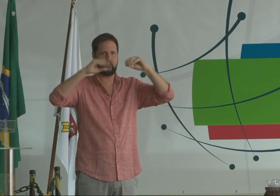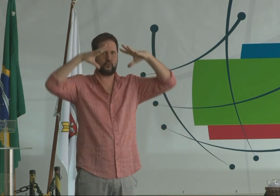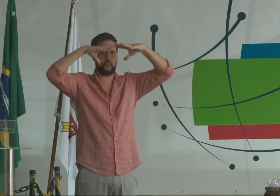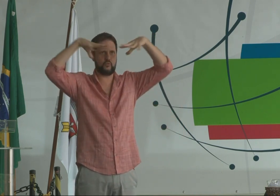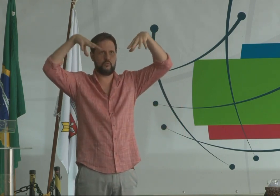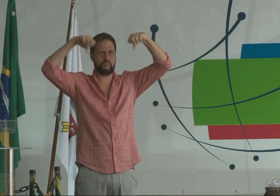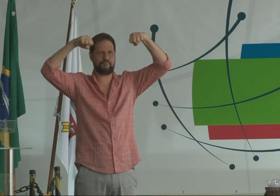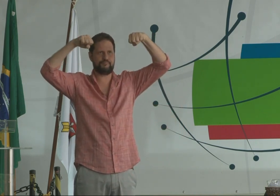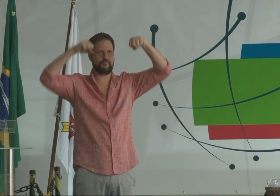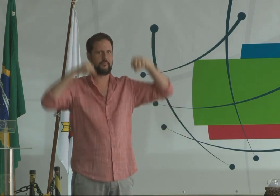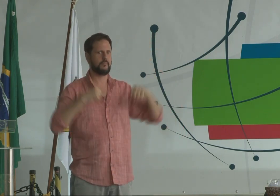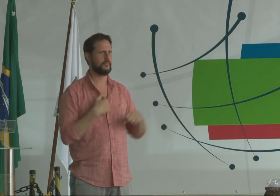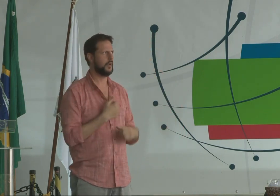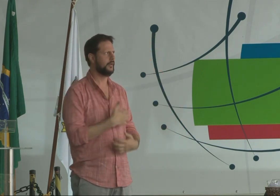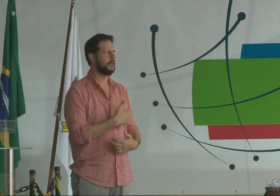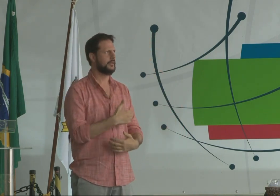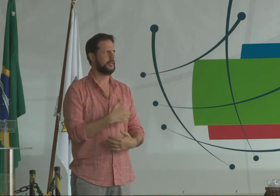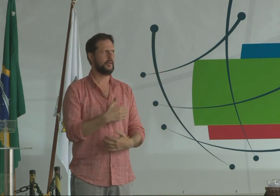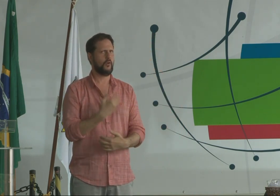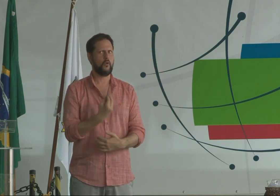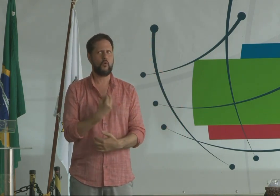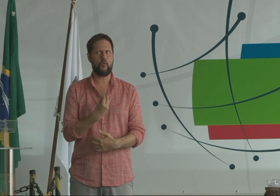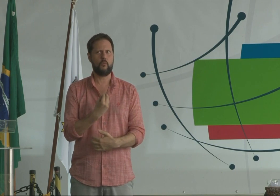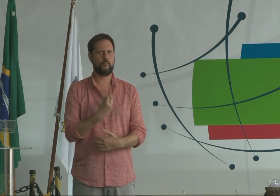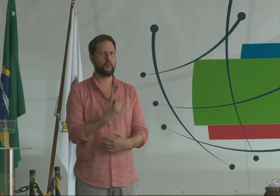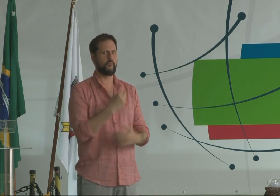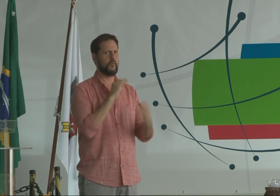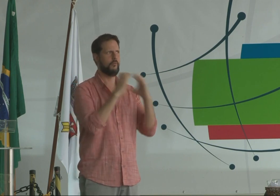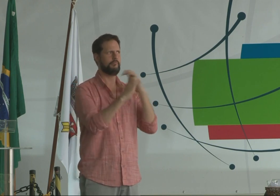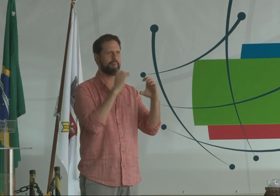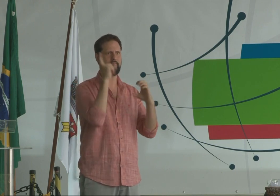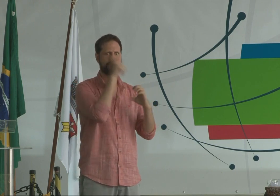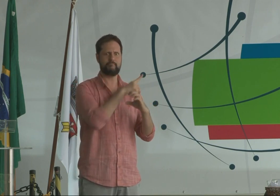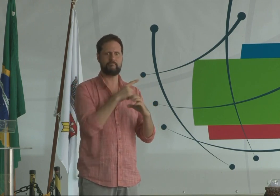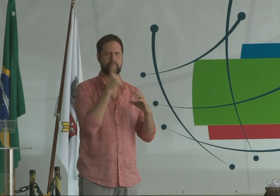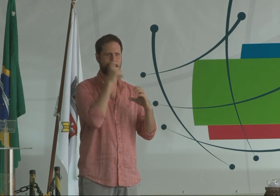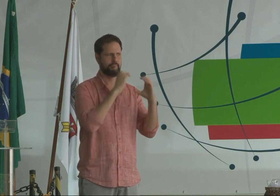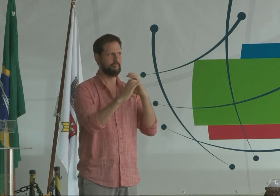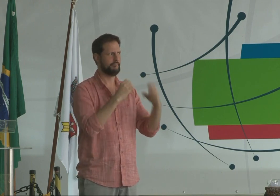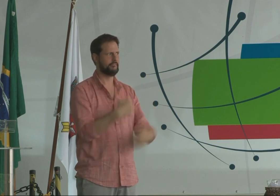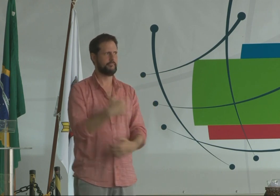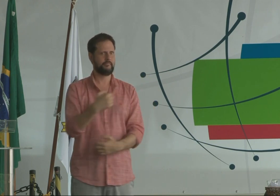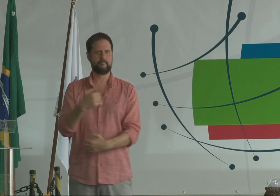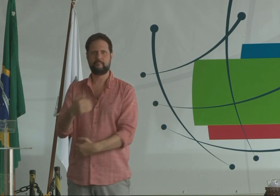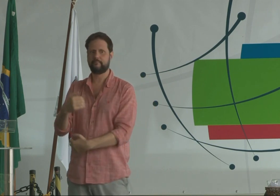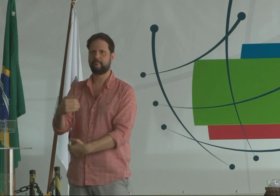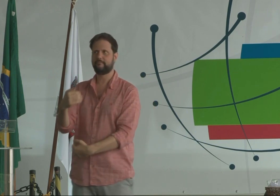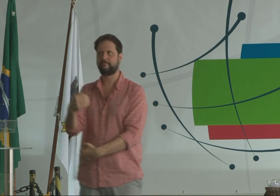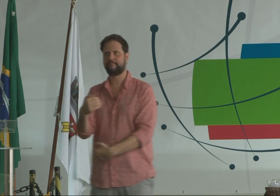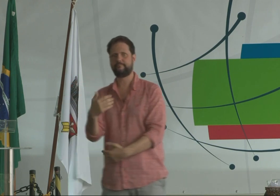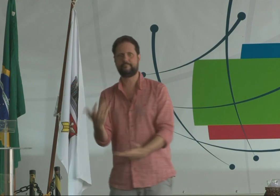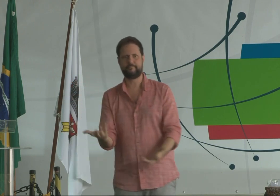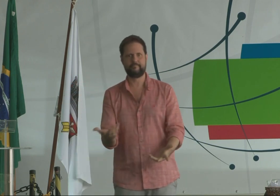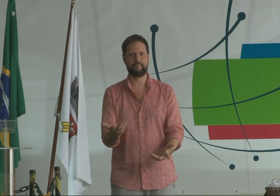De repente, quando a casa faltava luz, alguma energia, não podia proceder, como eu podia me comunicar, se eu não conseguia ver todo mundo.